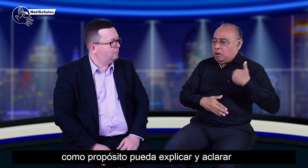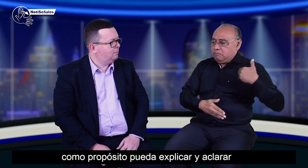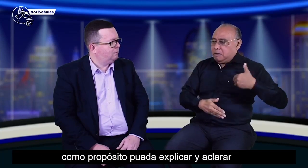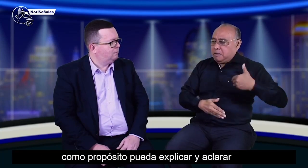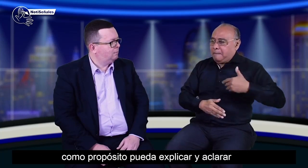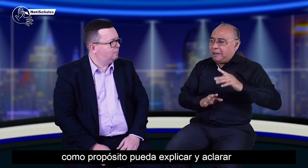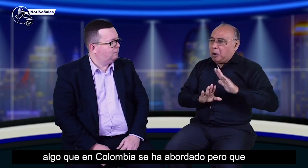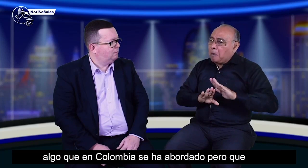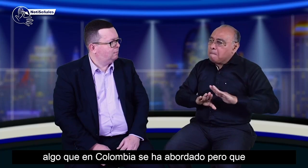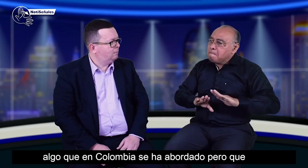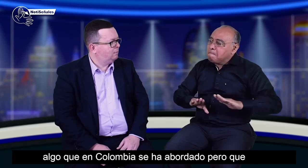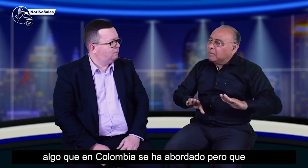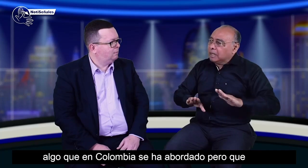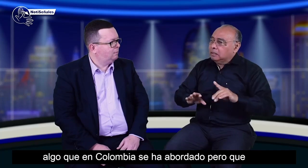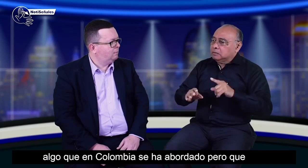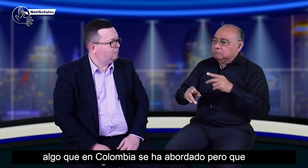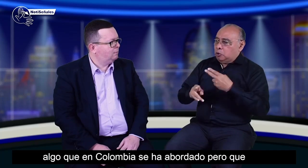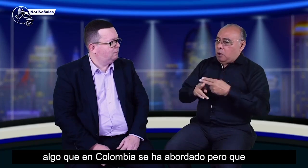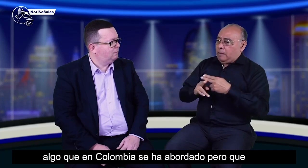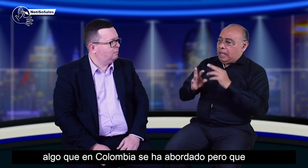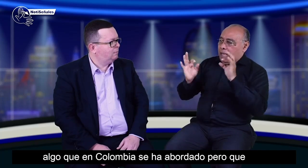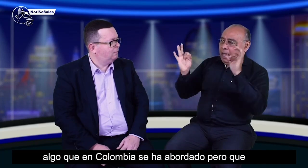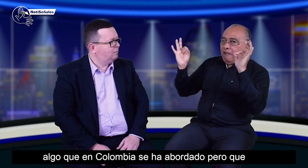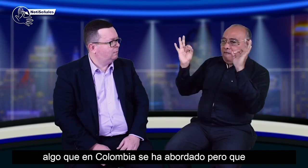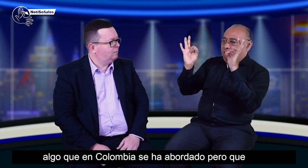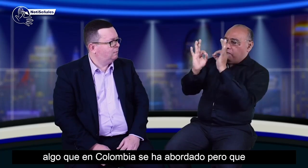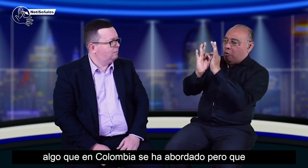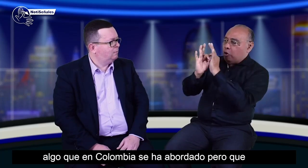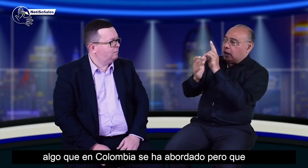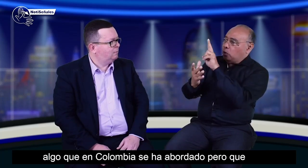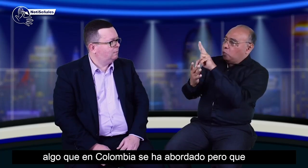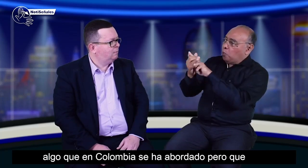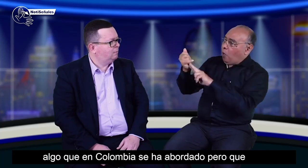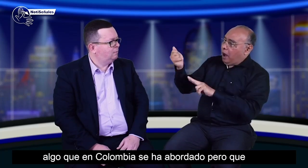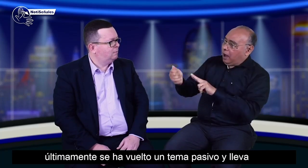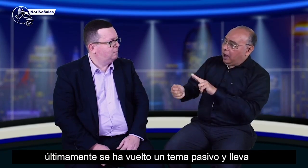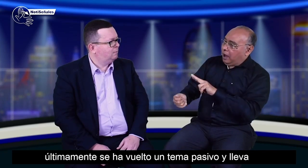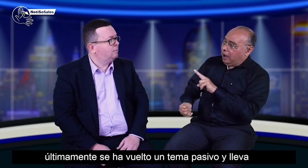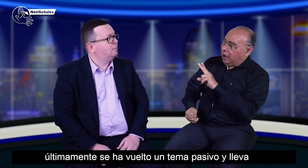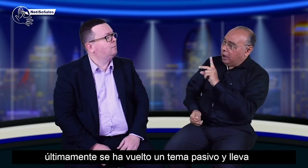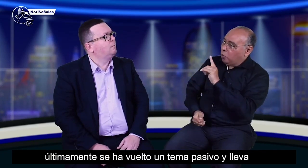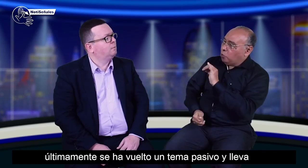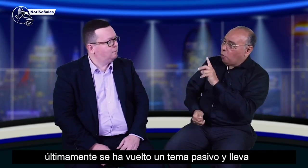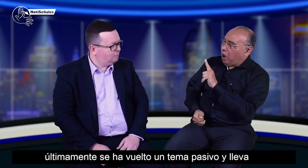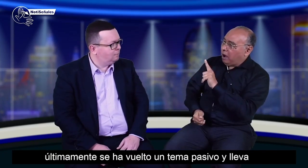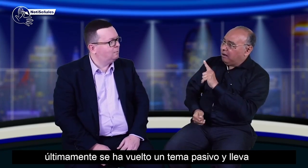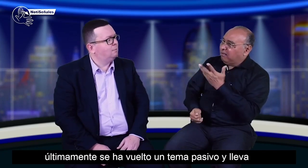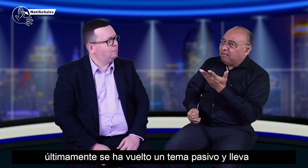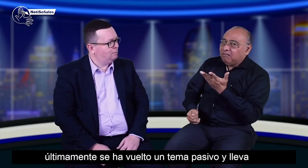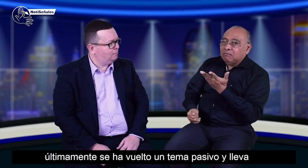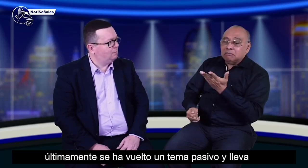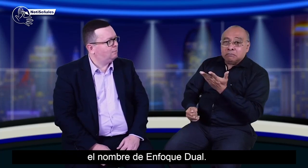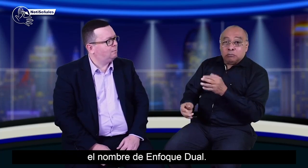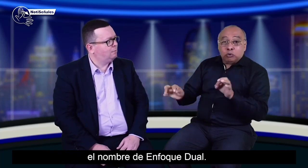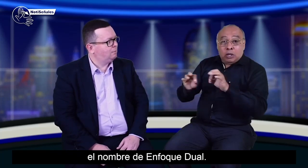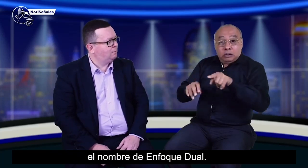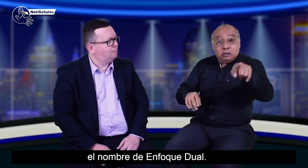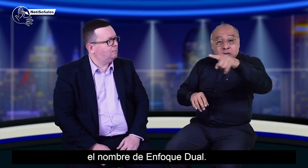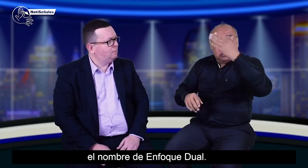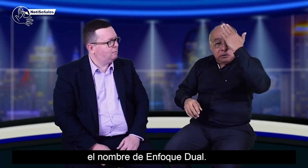y aclarar algo que en Colombia se ha abordado, pero que últimamente se ha vuelto un tema pasivo y lleva el nombre de